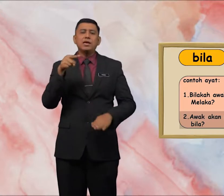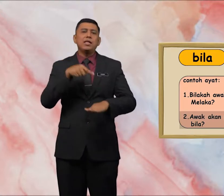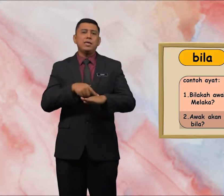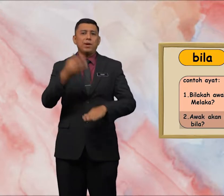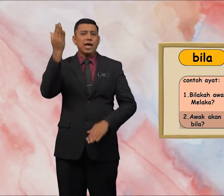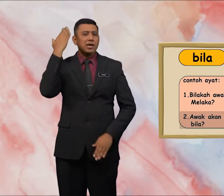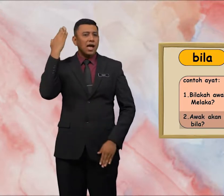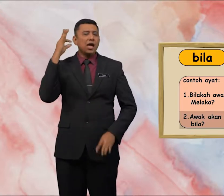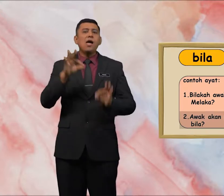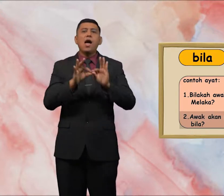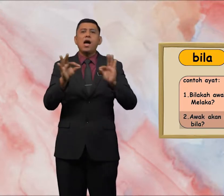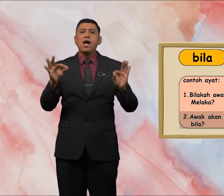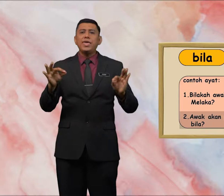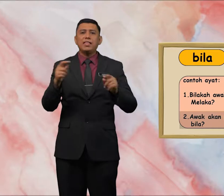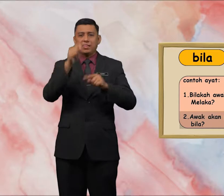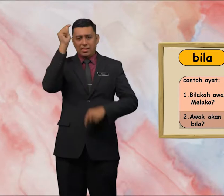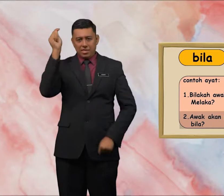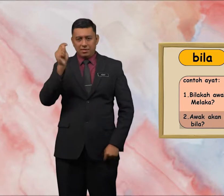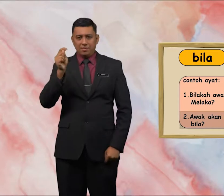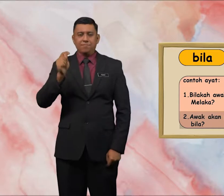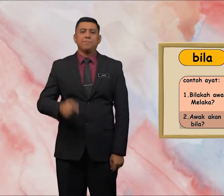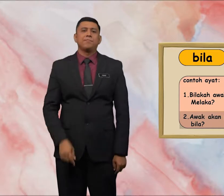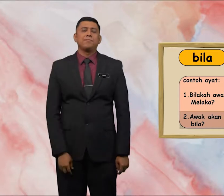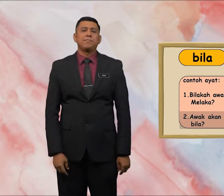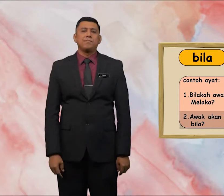di belakang ayat tanya.